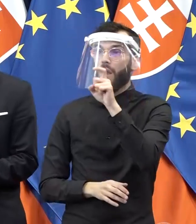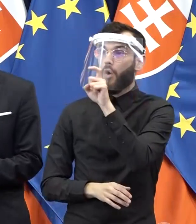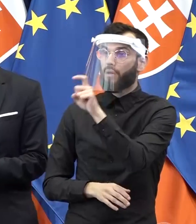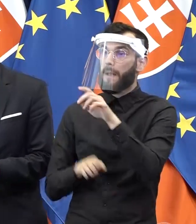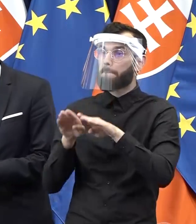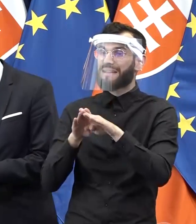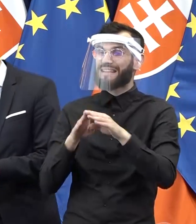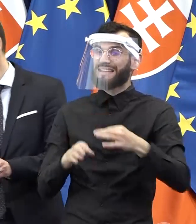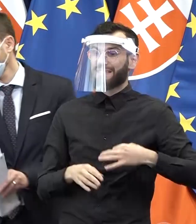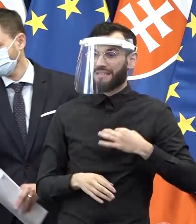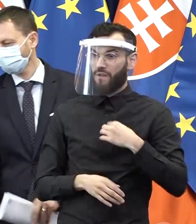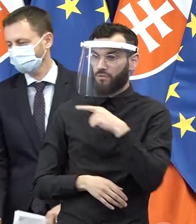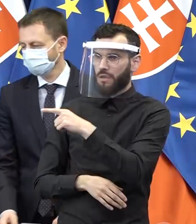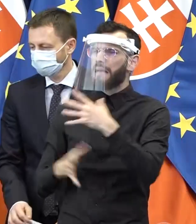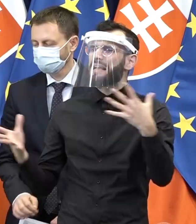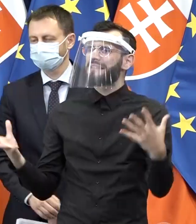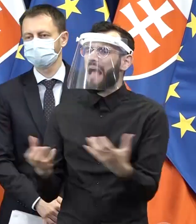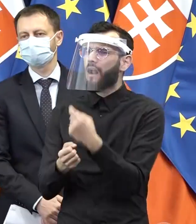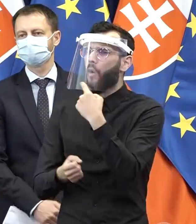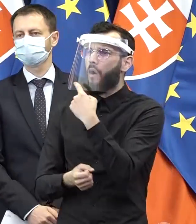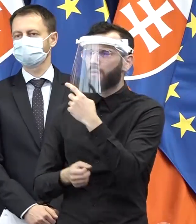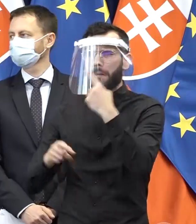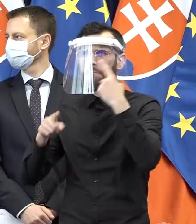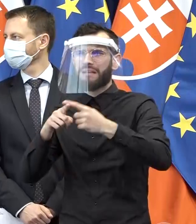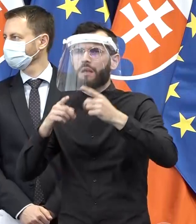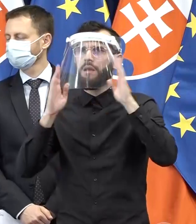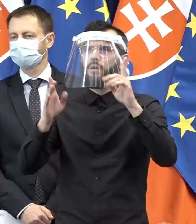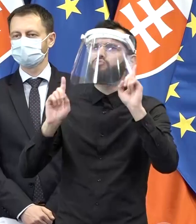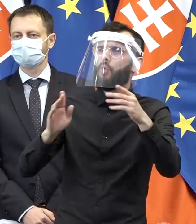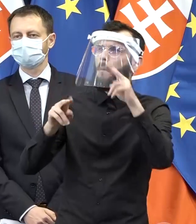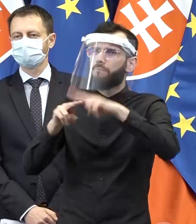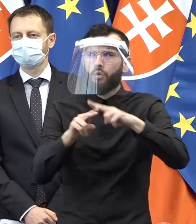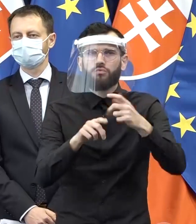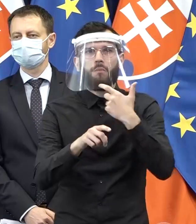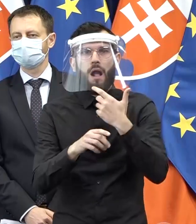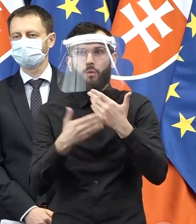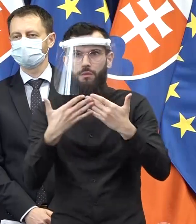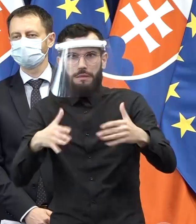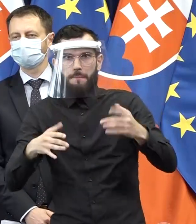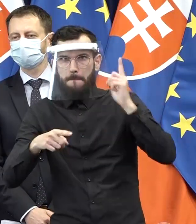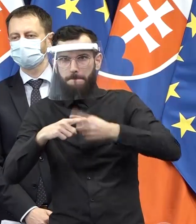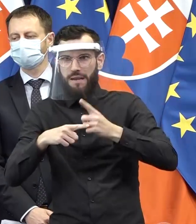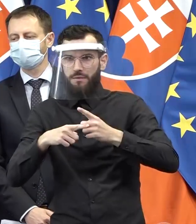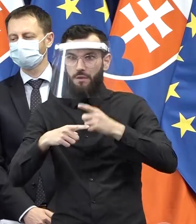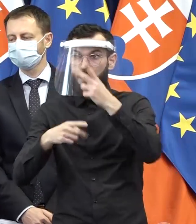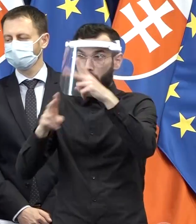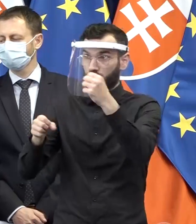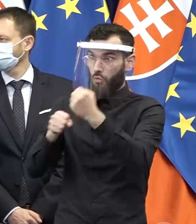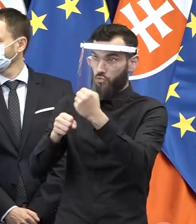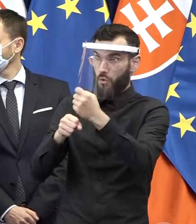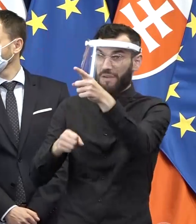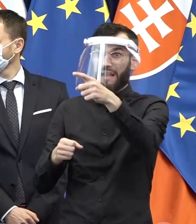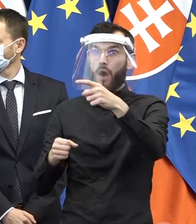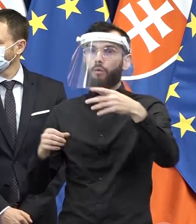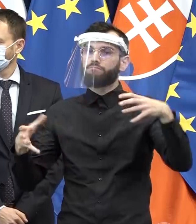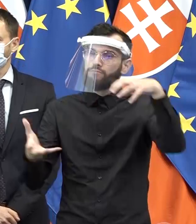ministra zdravotníctva. Zachranári hovoria, že im chýbajú nejaké presné usmernenia. Zvažujete, že by ste spravili nejaký poradný orgán pre